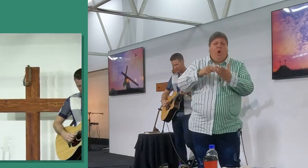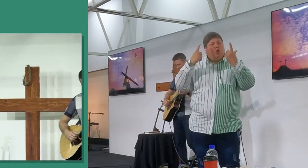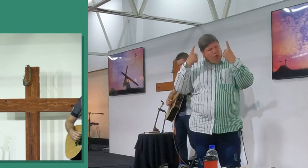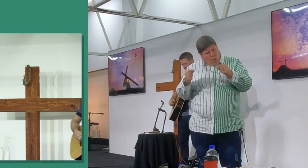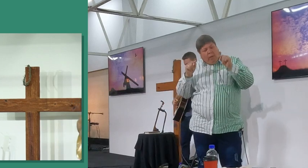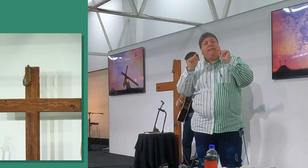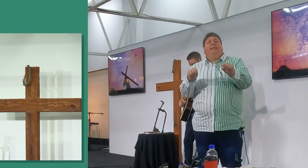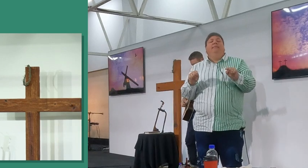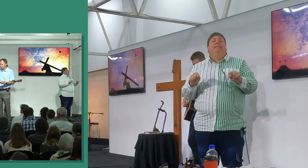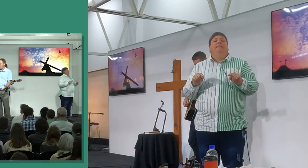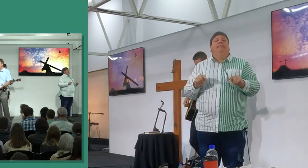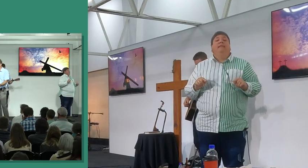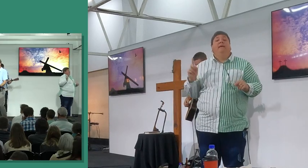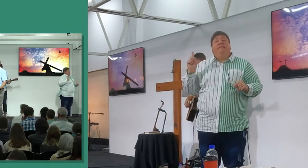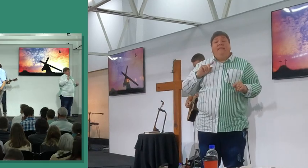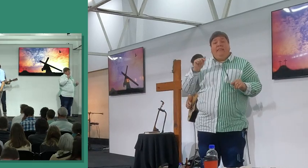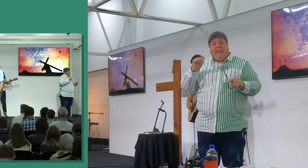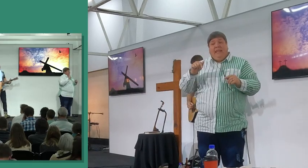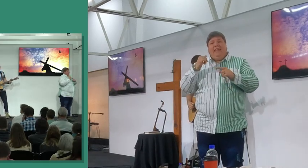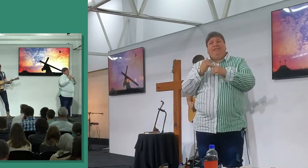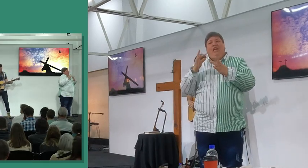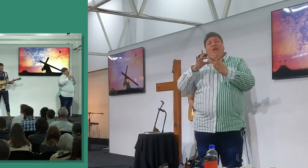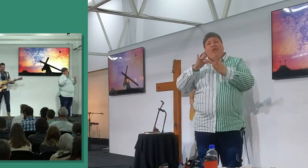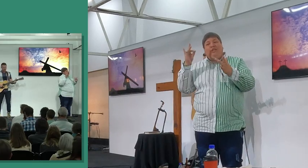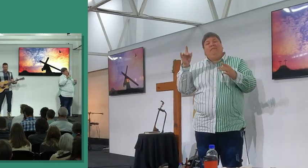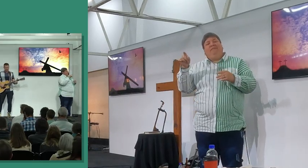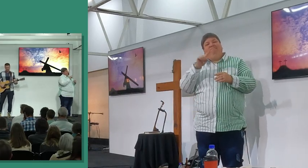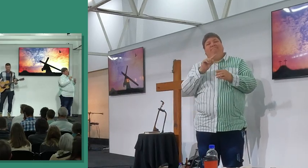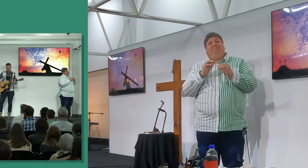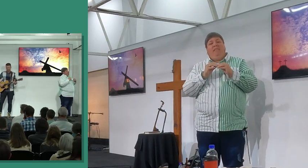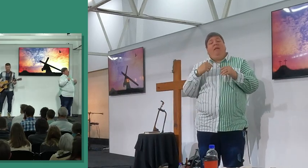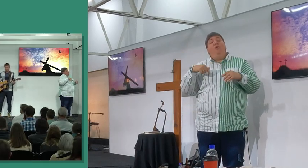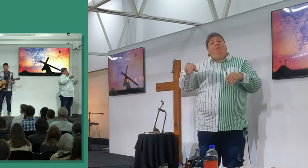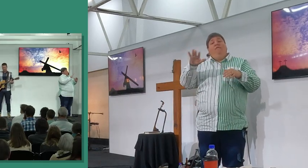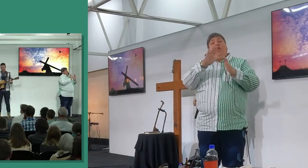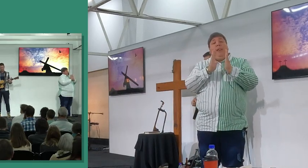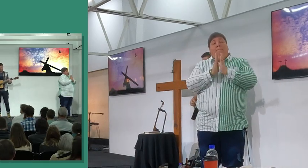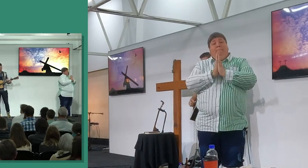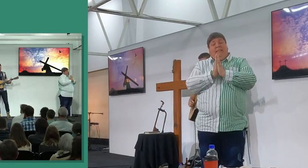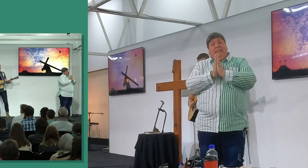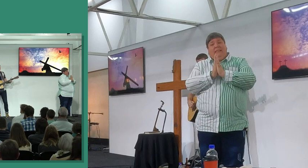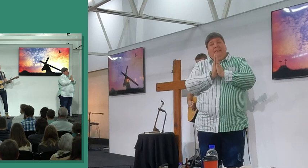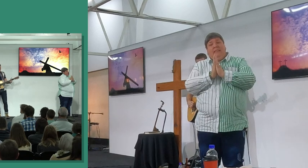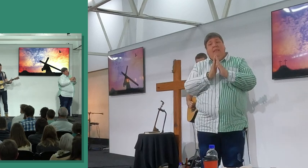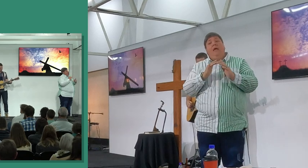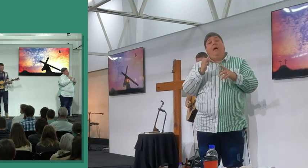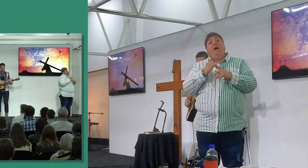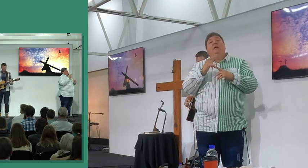dit is wat ek wil doen, want hier is vir alle kies wat ek en jy wil maak, en ek gaan nou vir jou bid, en ek gaan vir jou kans gee, as jy ook sê,